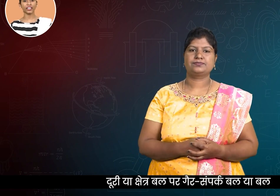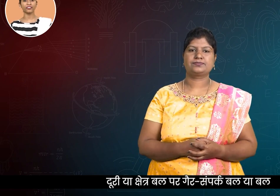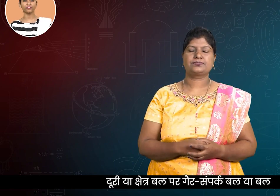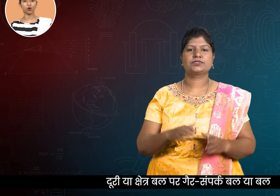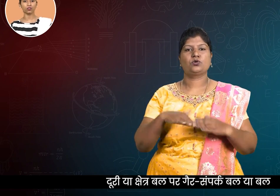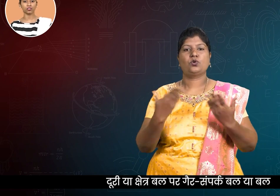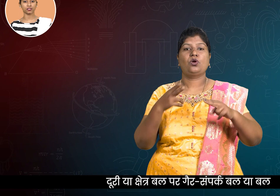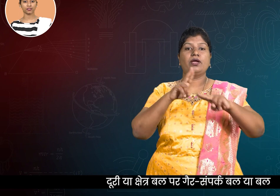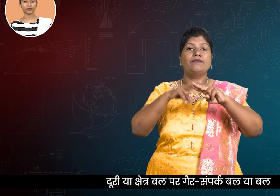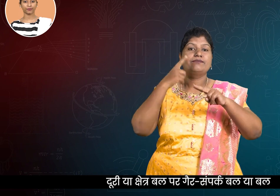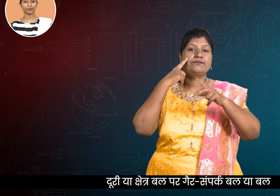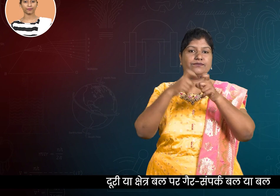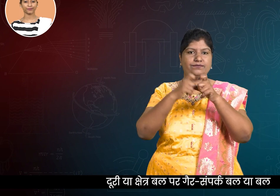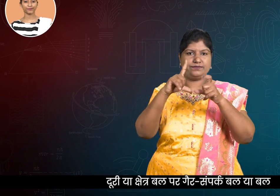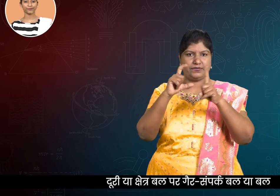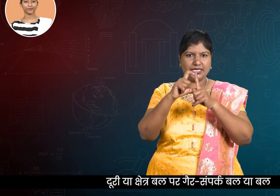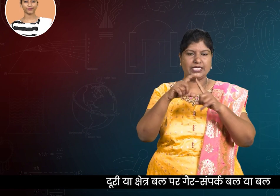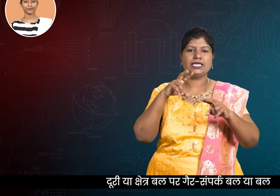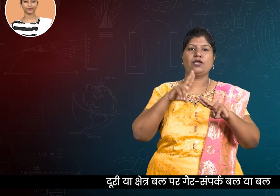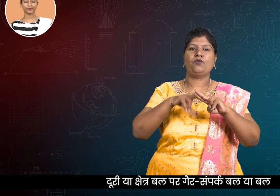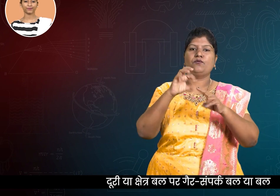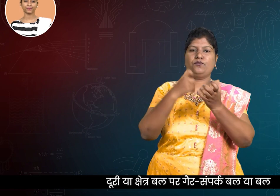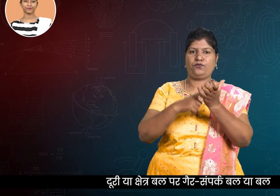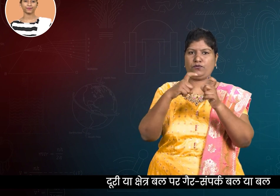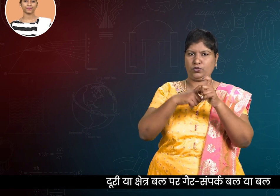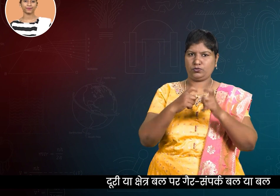गैर संपर्क बल।